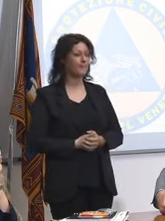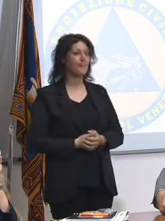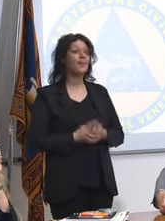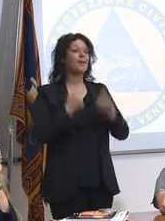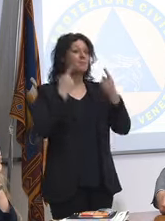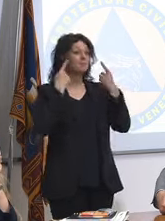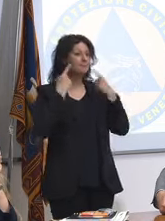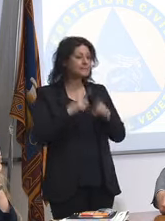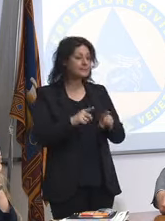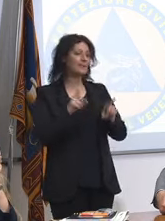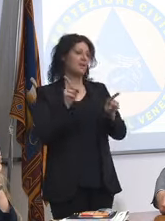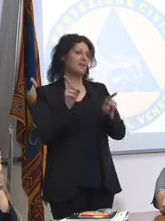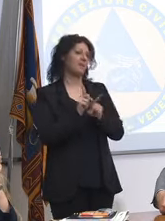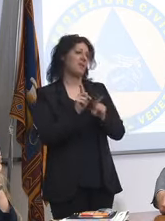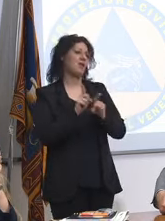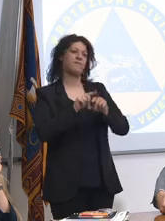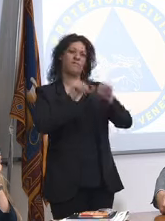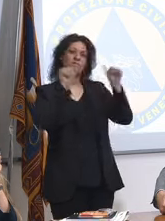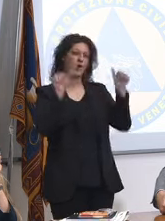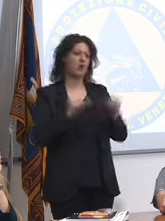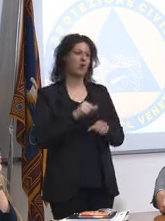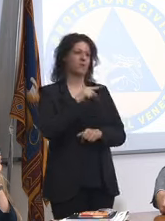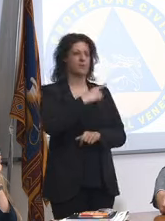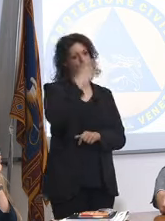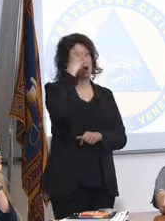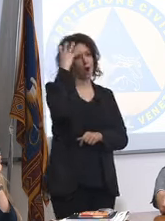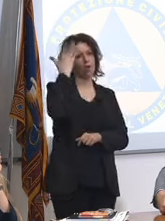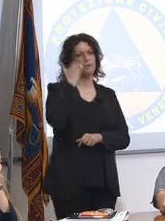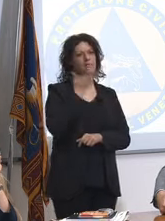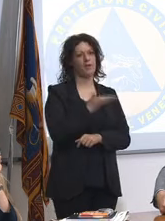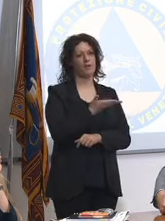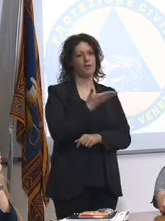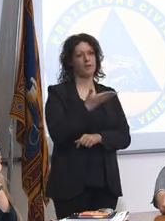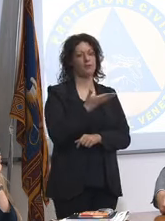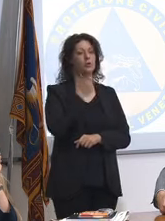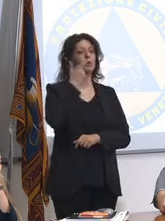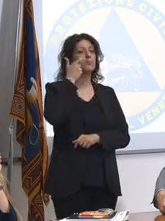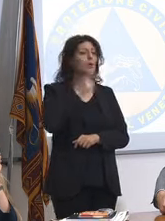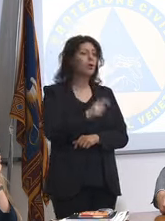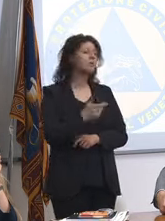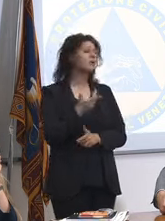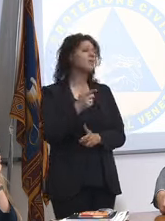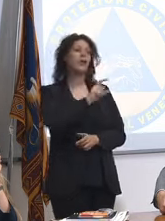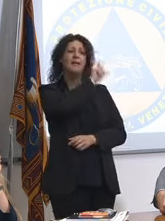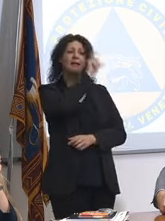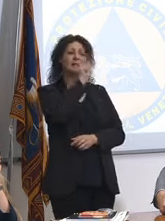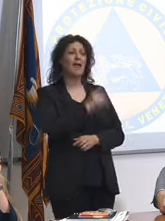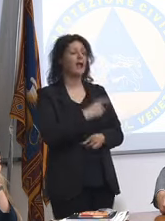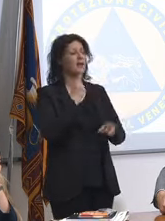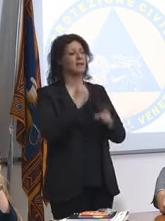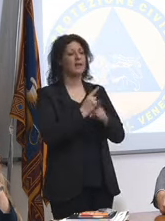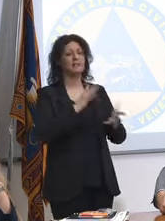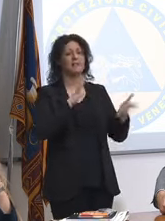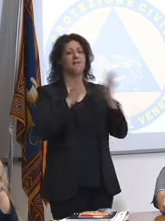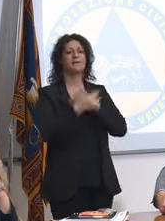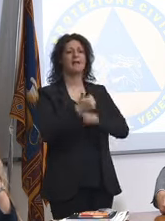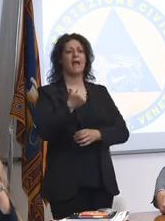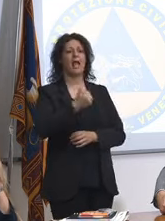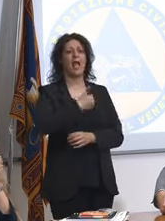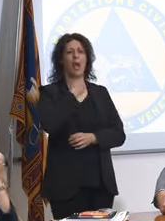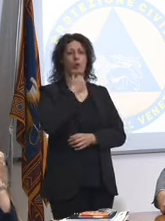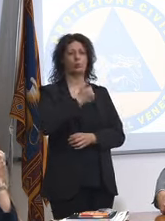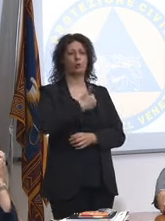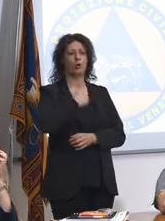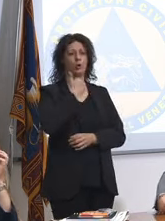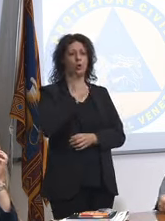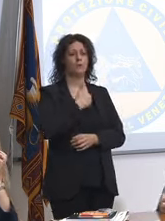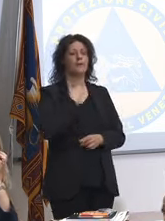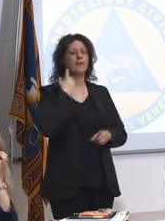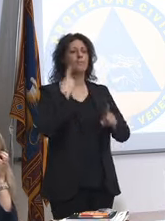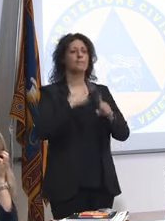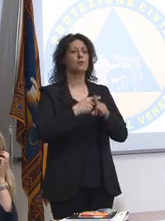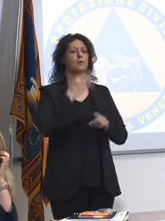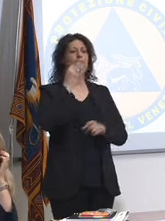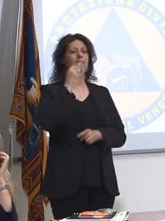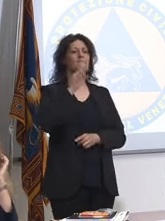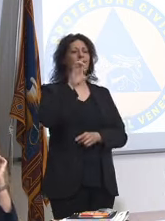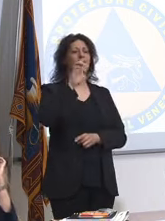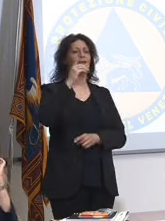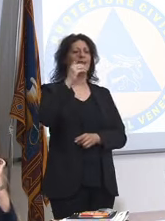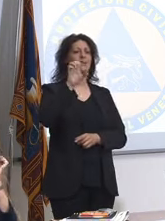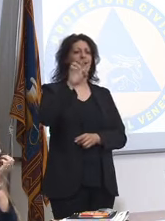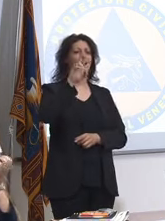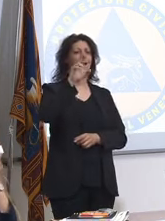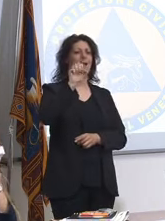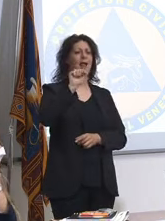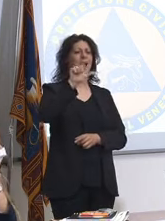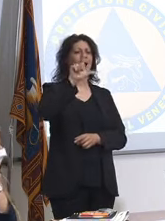governo del paese, il modello di un paese autonomista e federalista. Se avete poi, cosa volete,